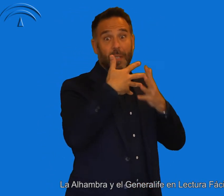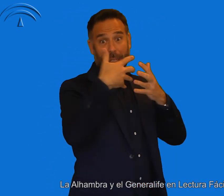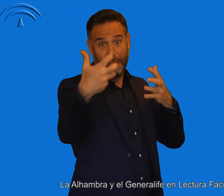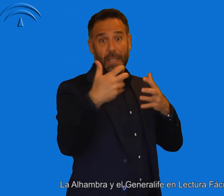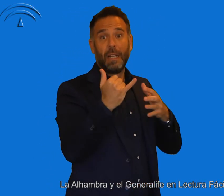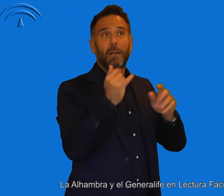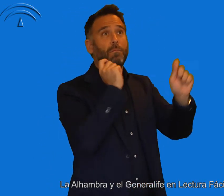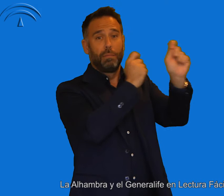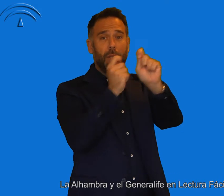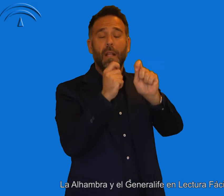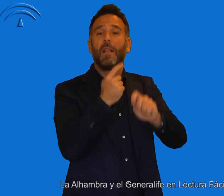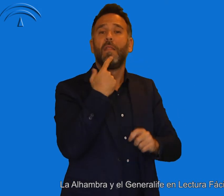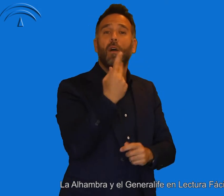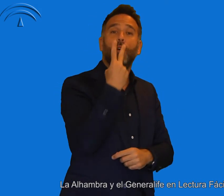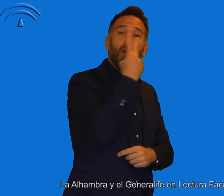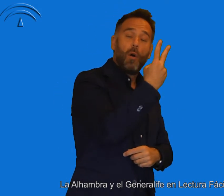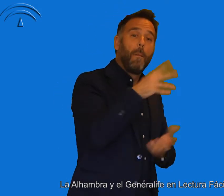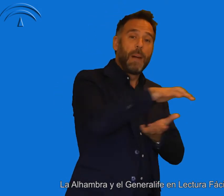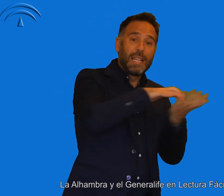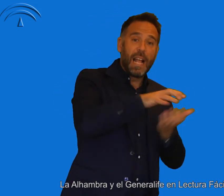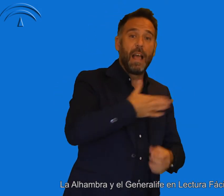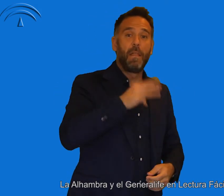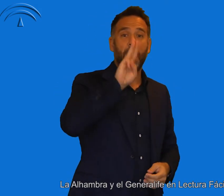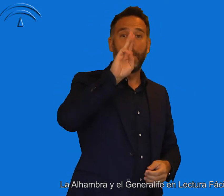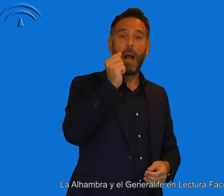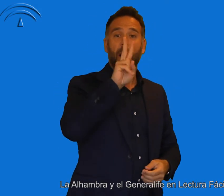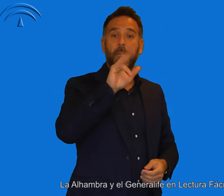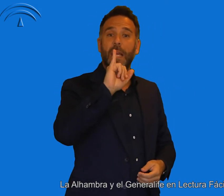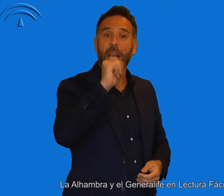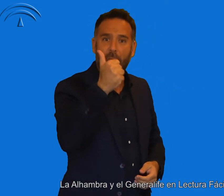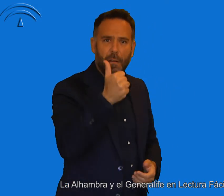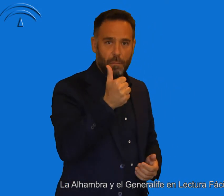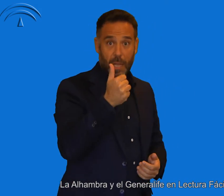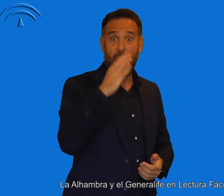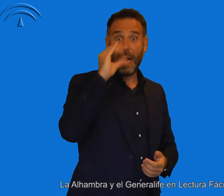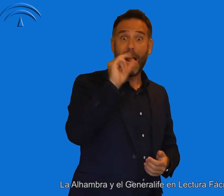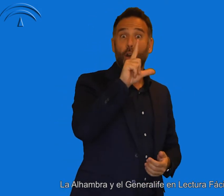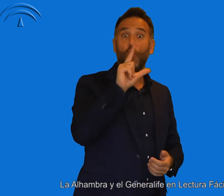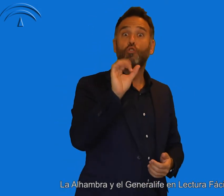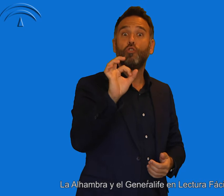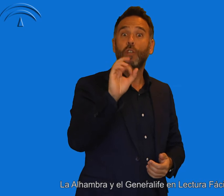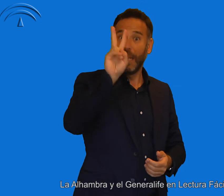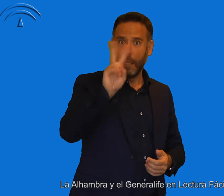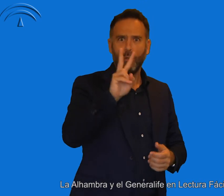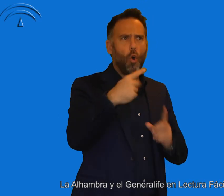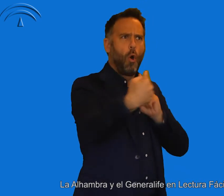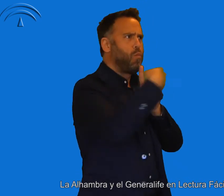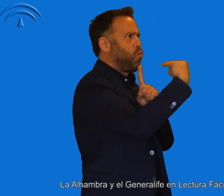En 2 relieves está representada la batalla de Pavía, un suceso histórico. Carlos V tenía enemigos y